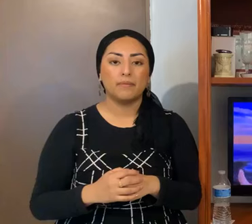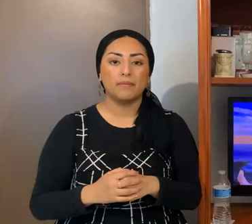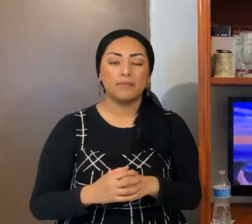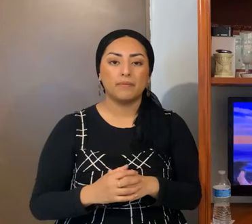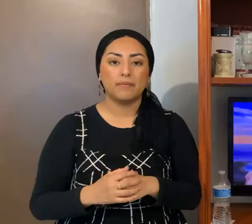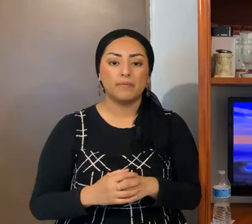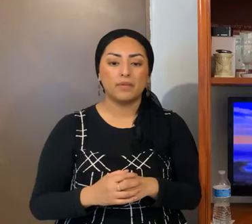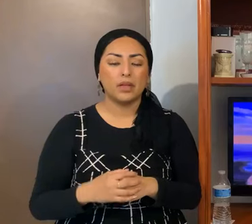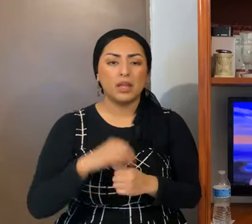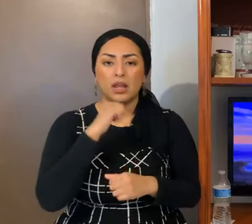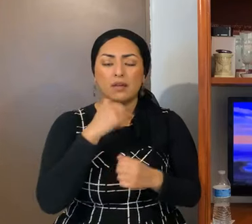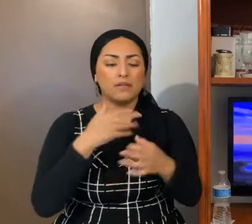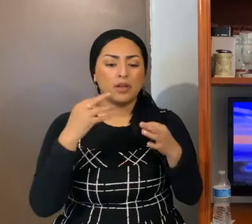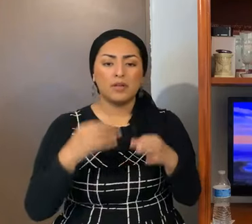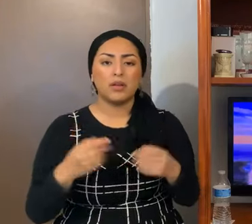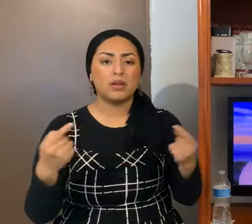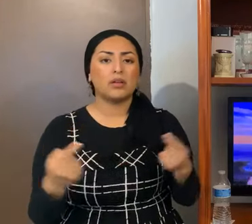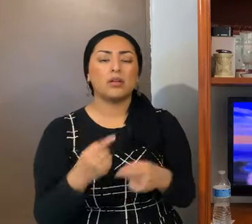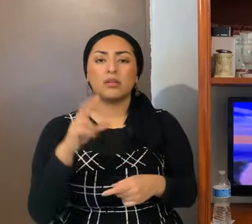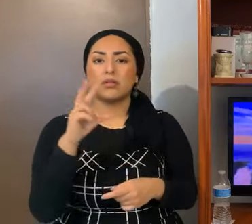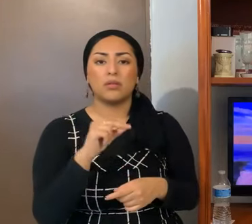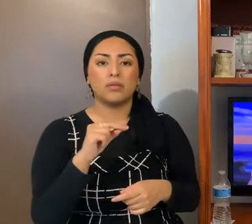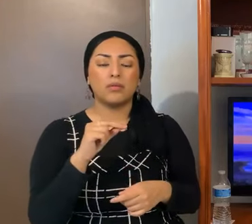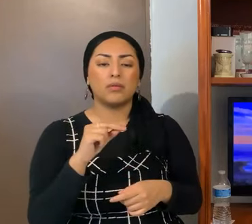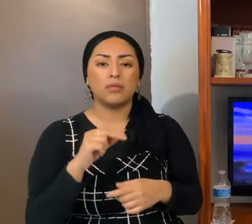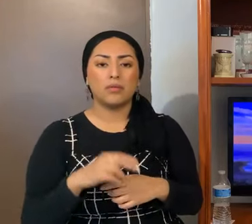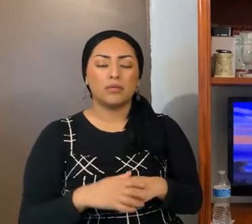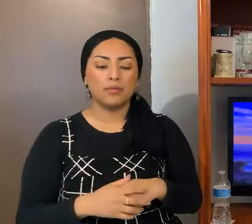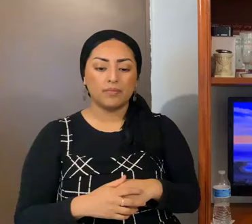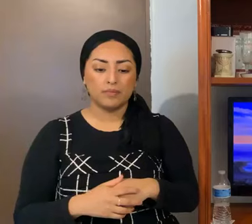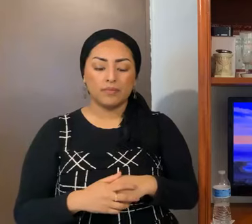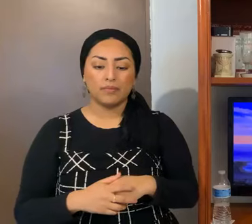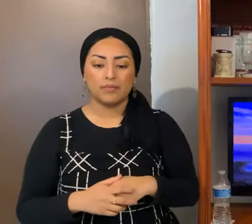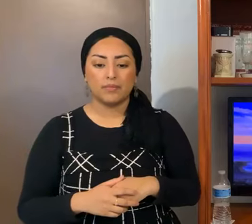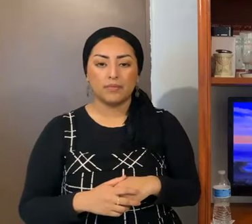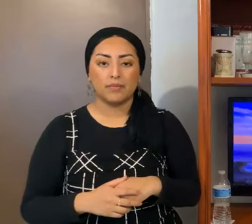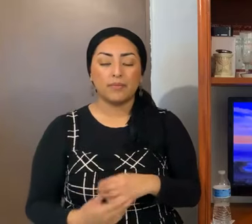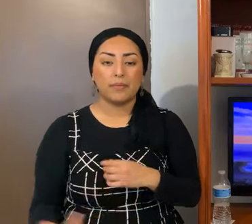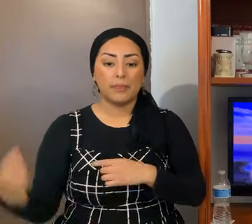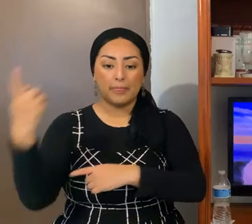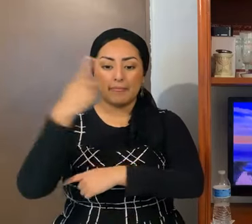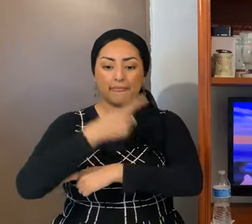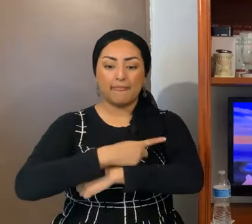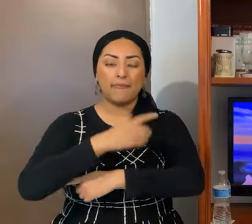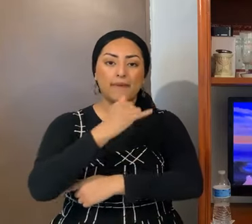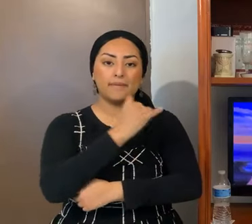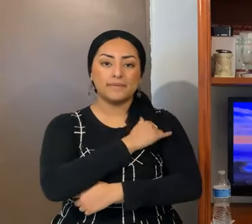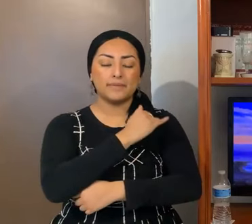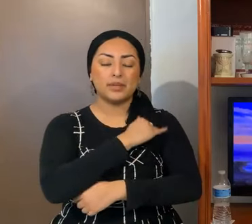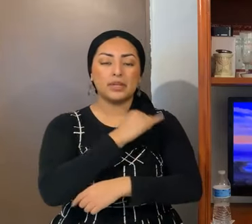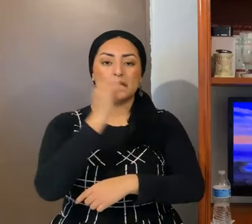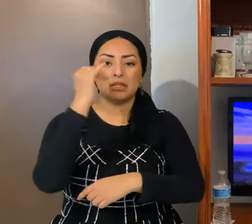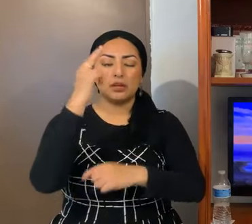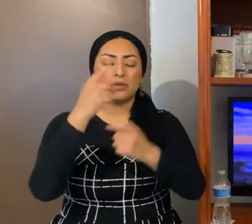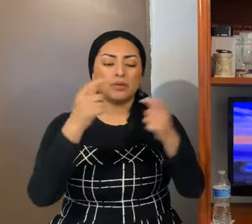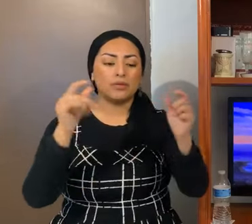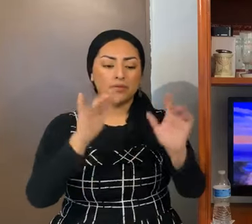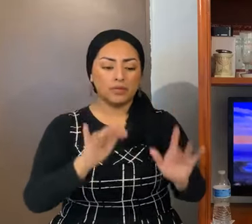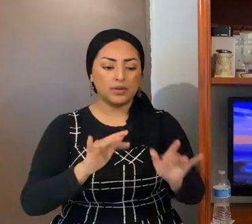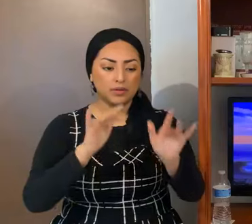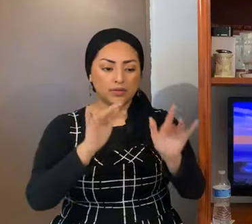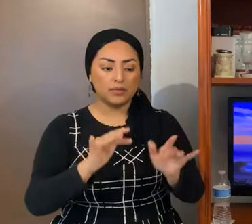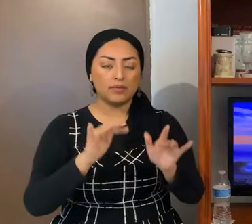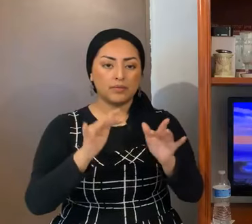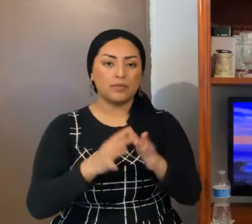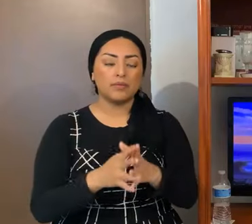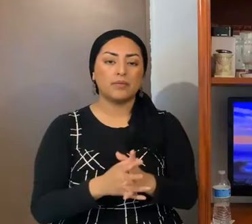no por el pecado voluntario, no, por nuestras torpezas, nuestras fallas. Yom Kippur, la compasión del Eterno. No queremos la